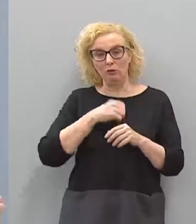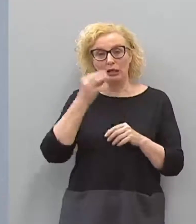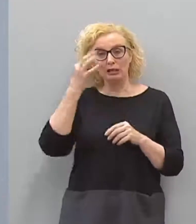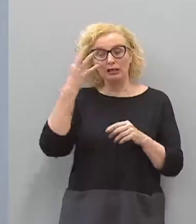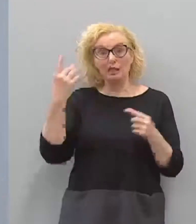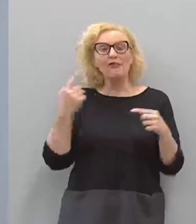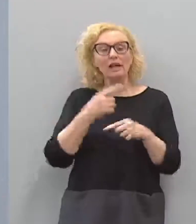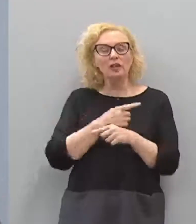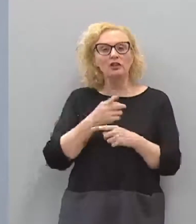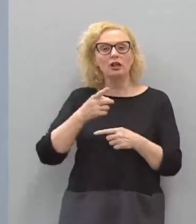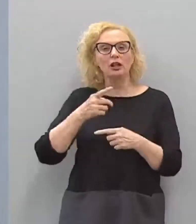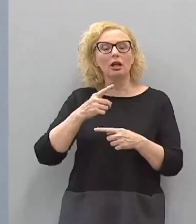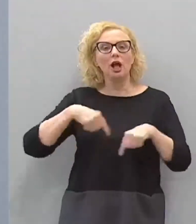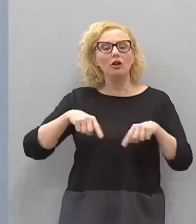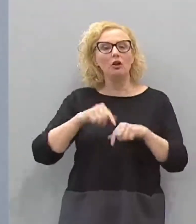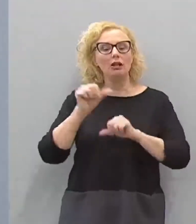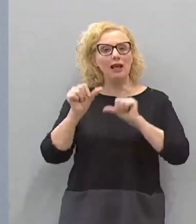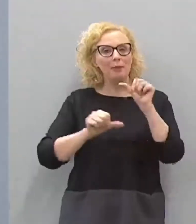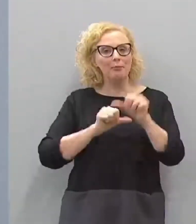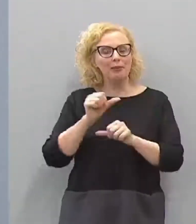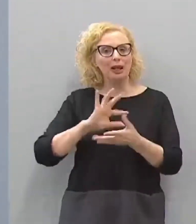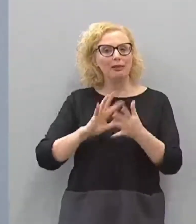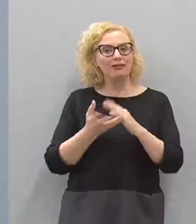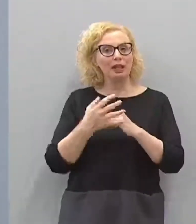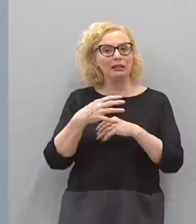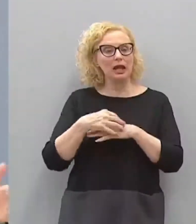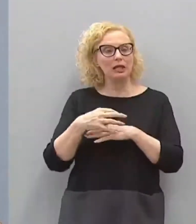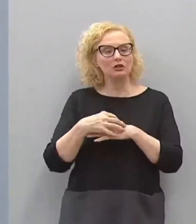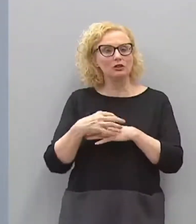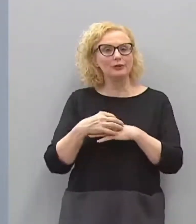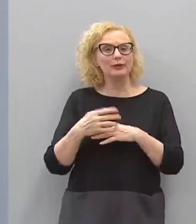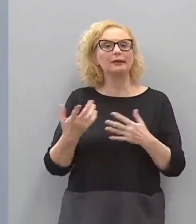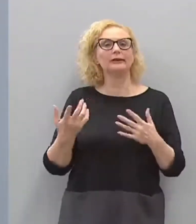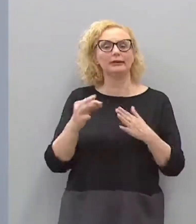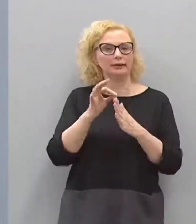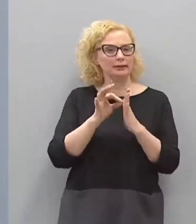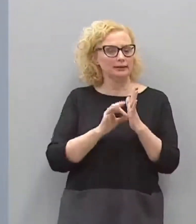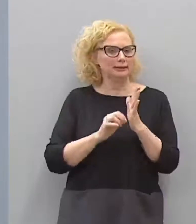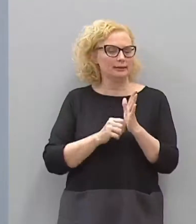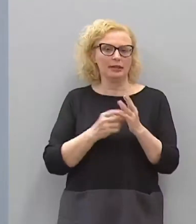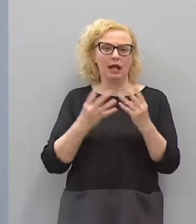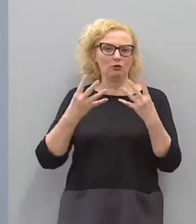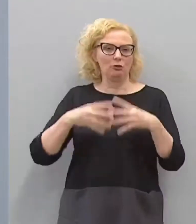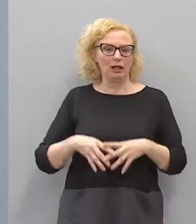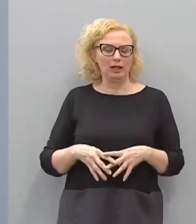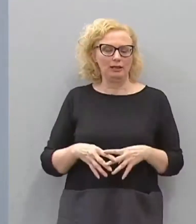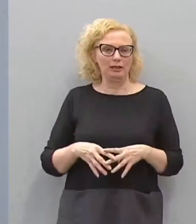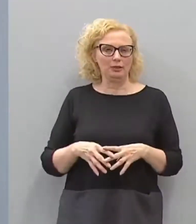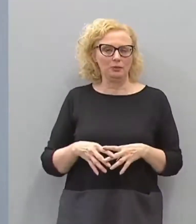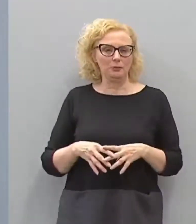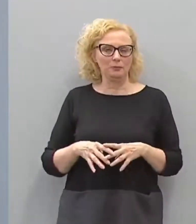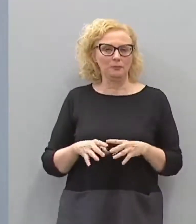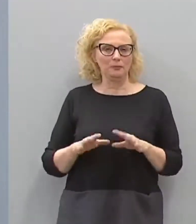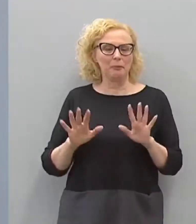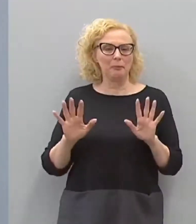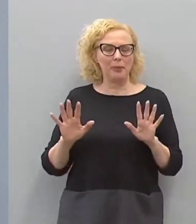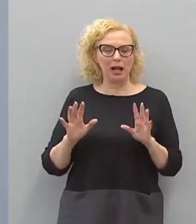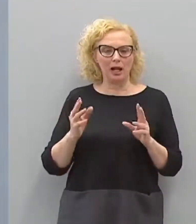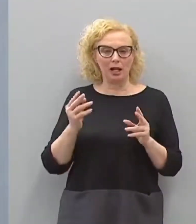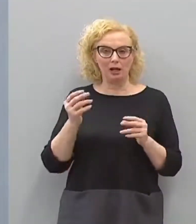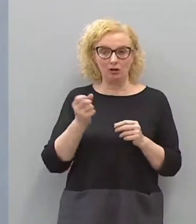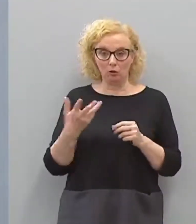diciamo così non sarà in zona arancione le restrizioni saranno automatiche ma con i dati di ultima